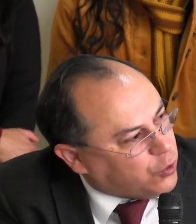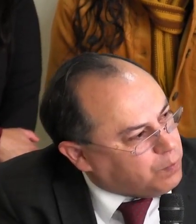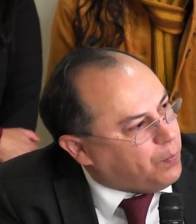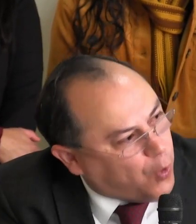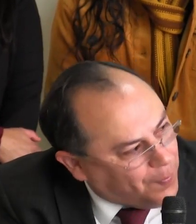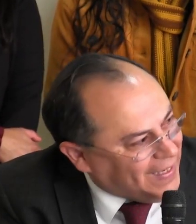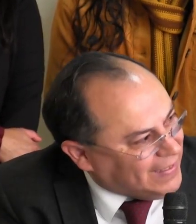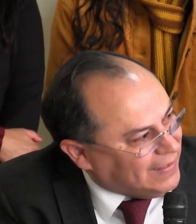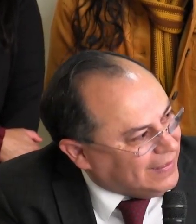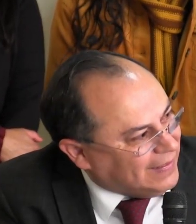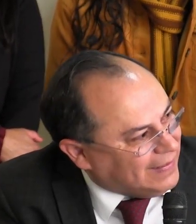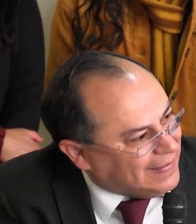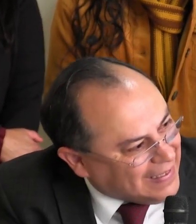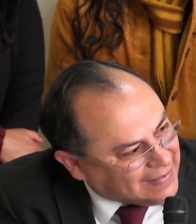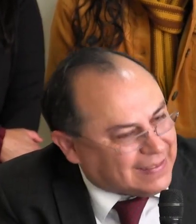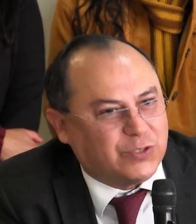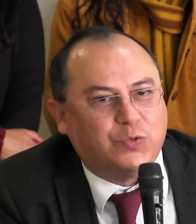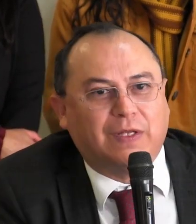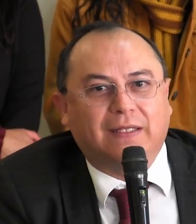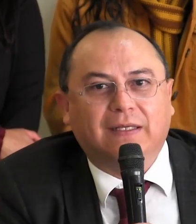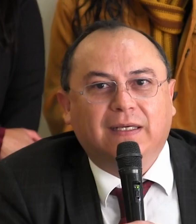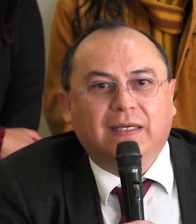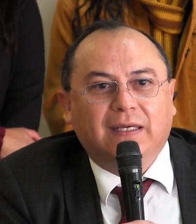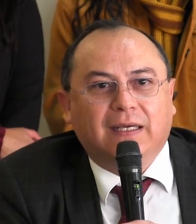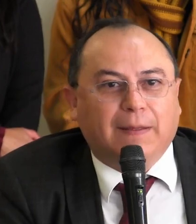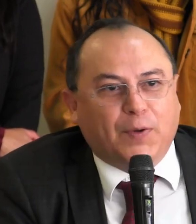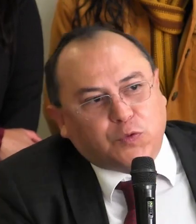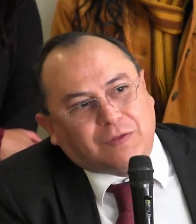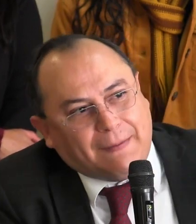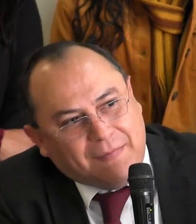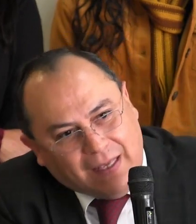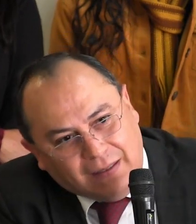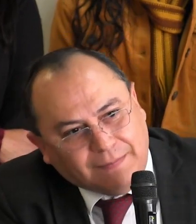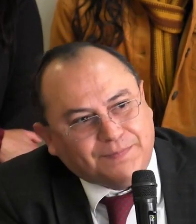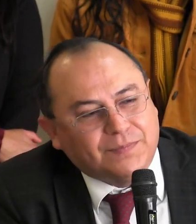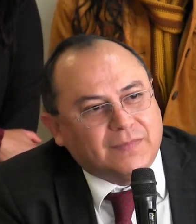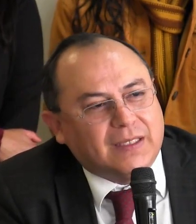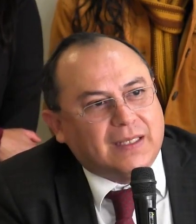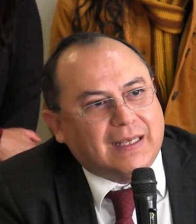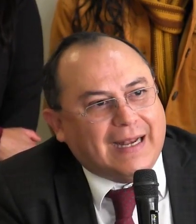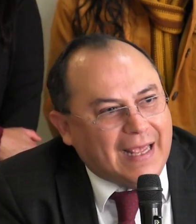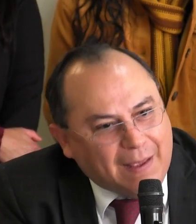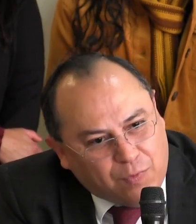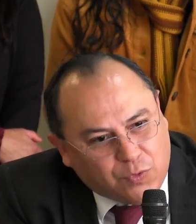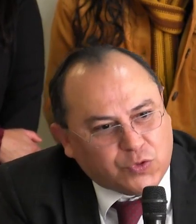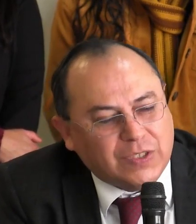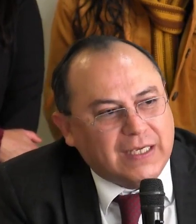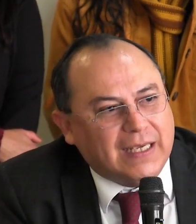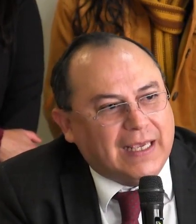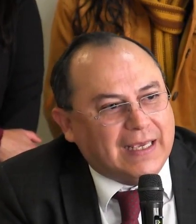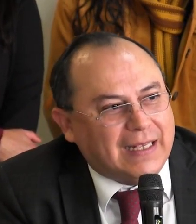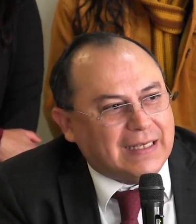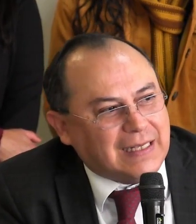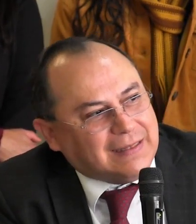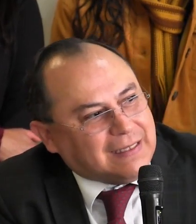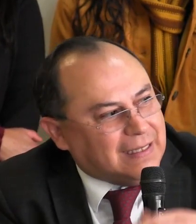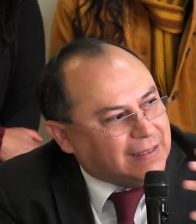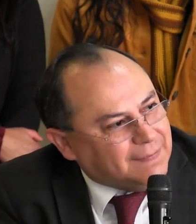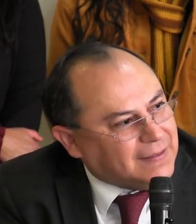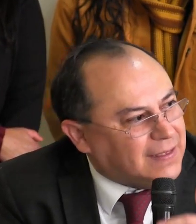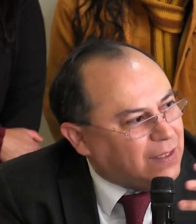la población pobre de esta ciudad. Y de pronto también creemos en que